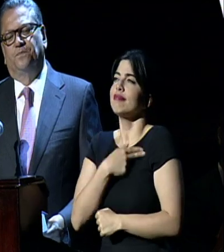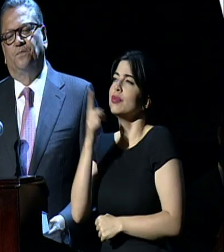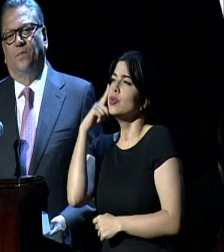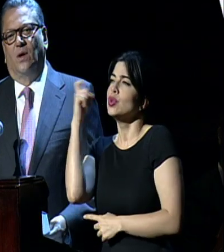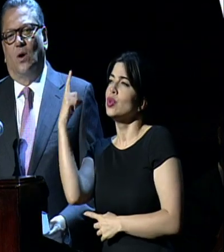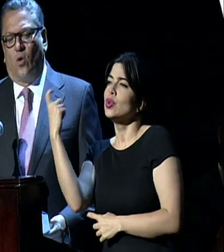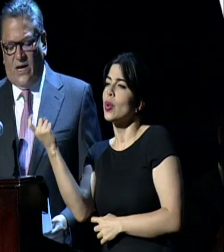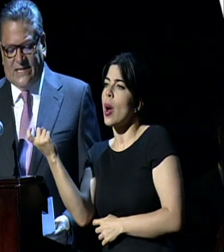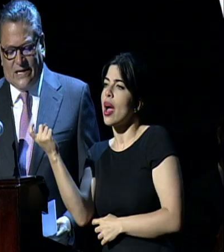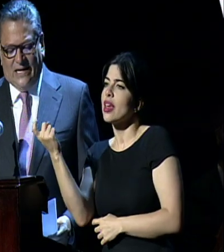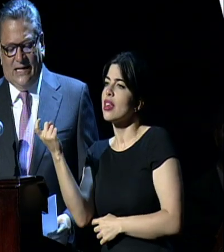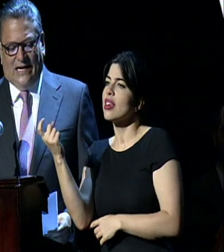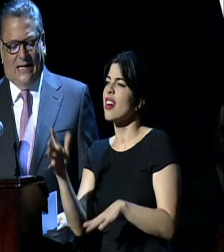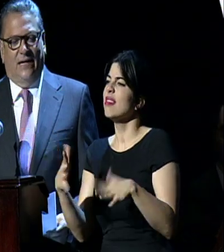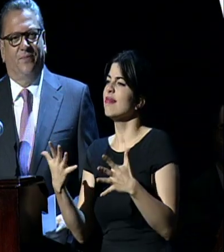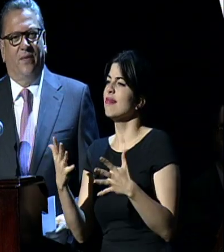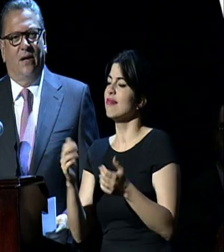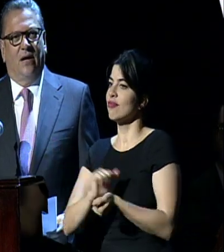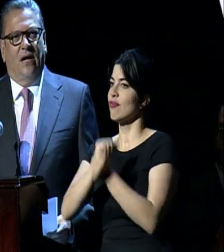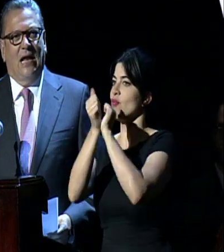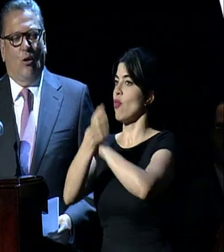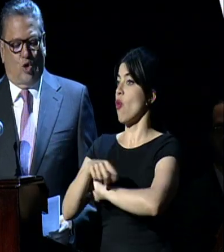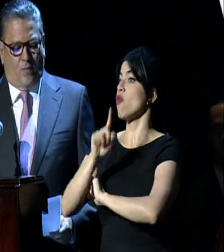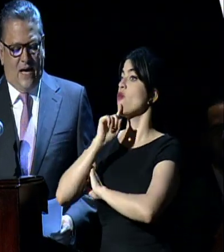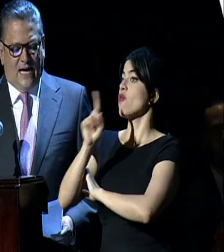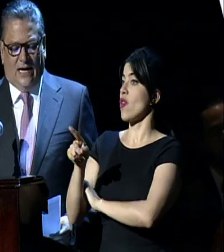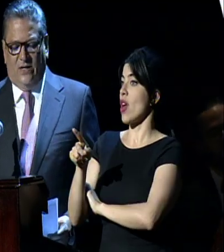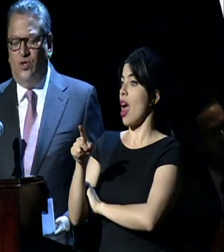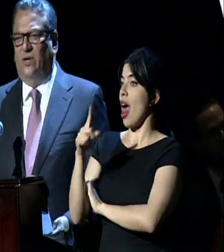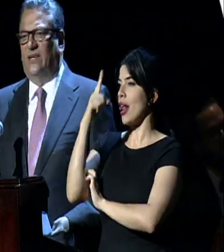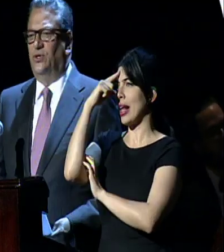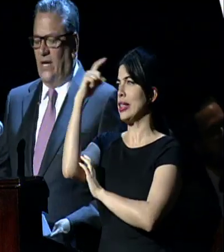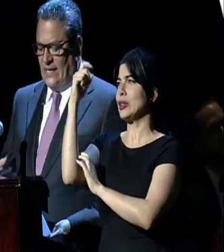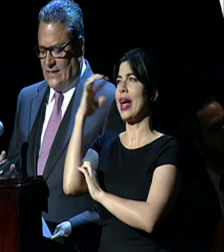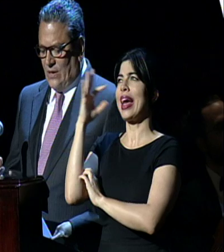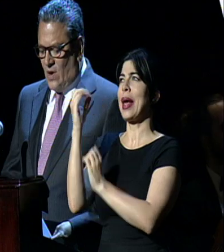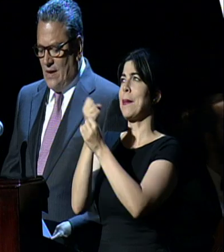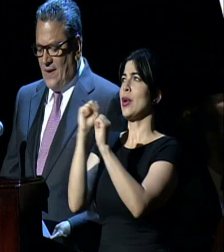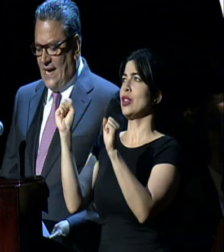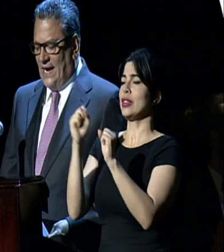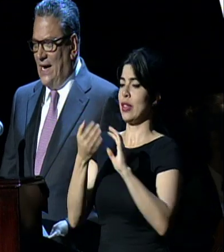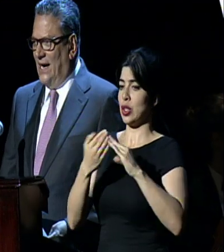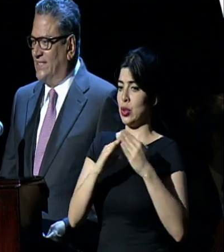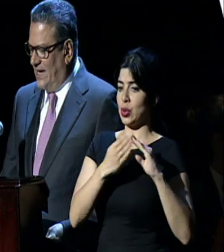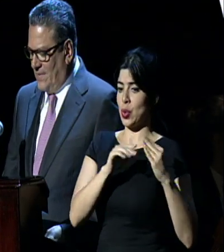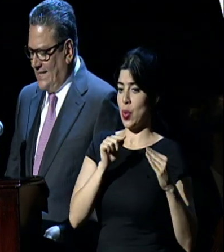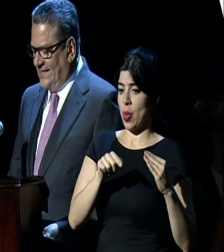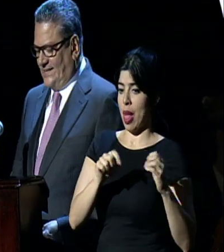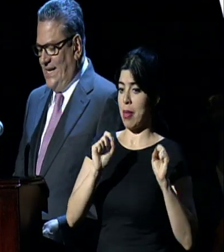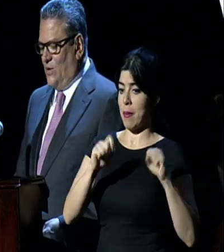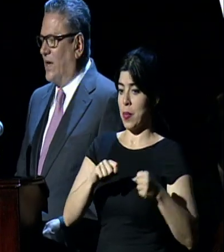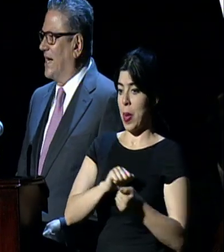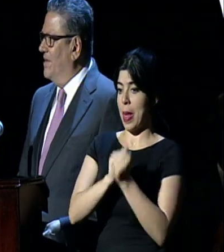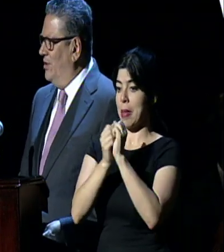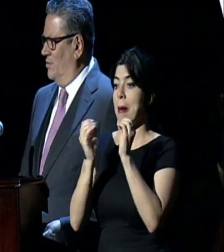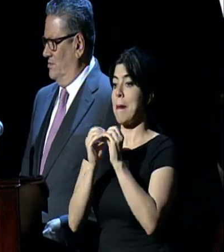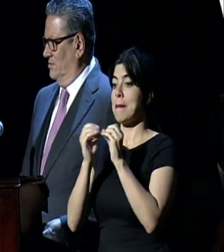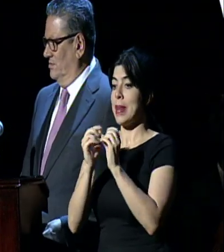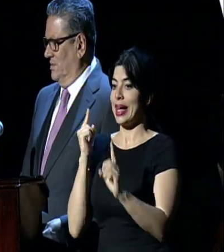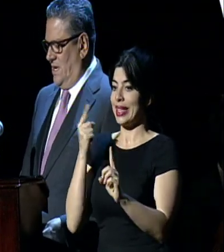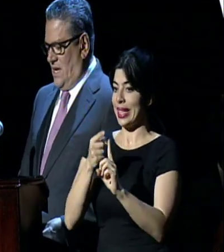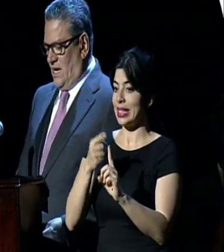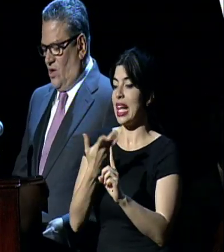soñamos con hacer realidad la utopía de una ciudad que vuelve a ser más destino que